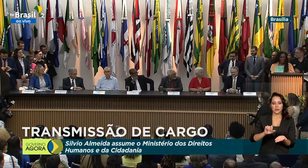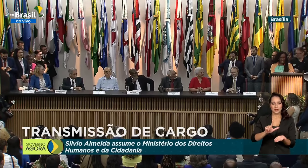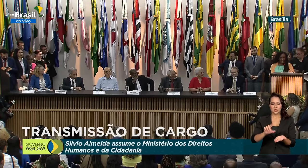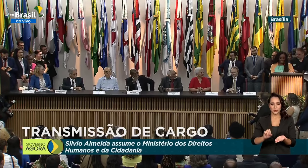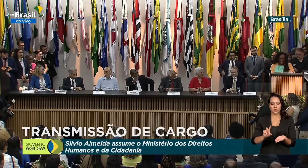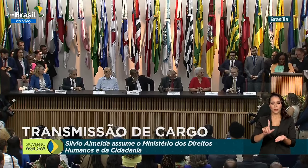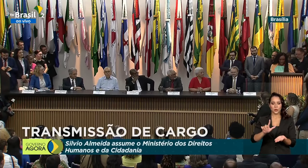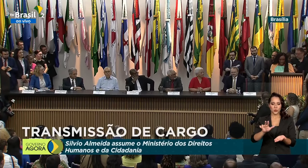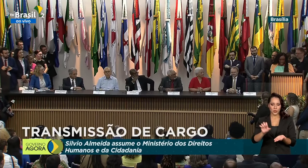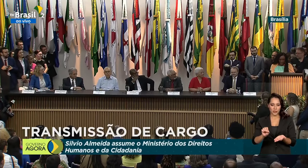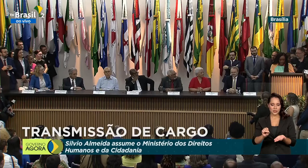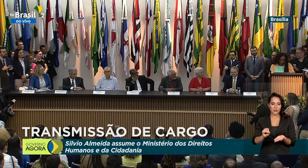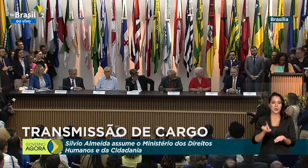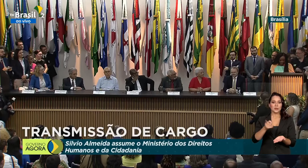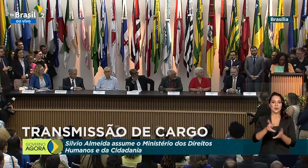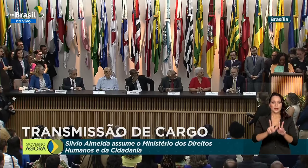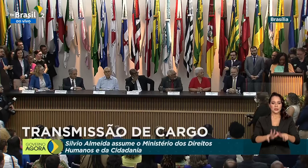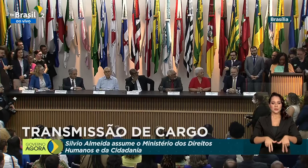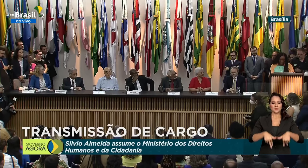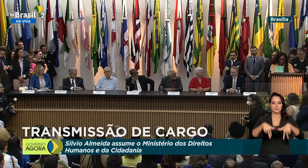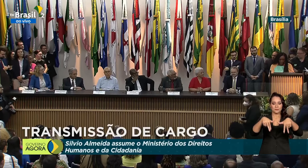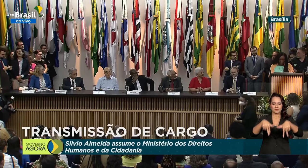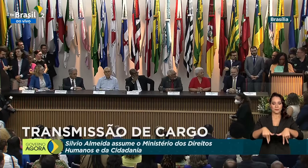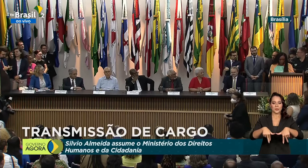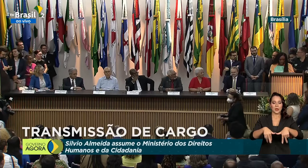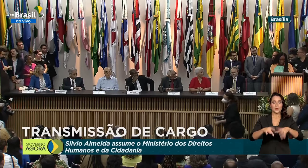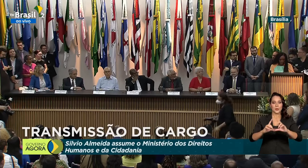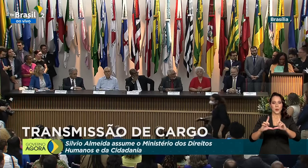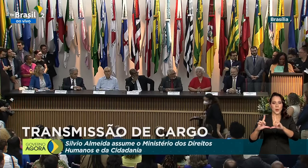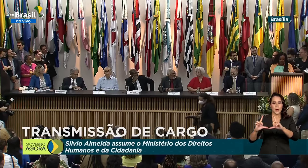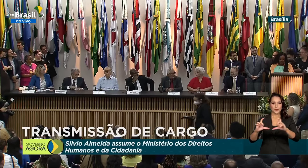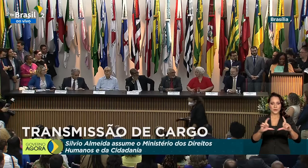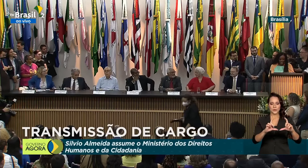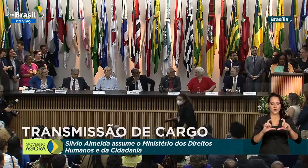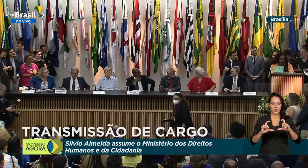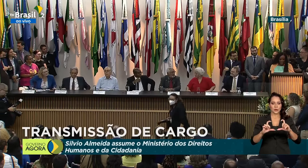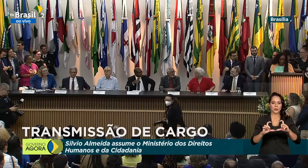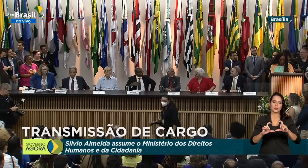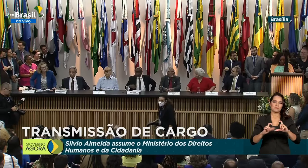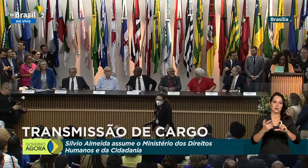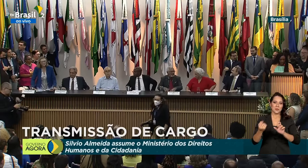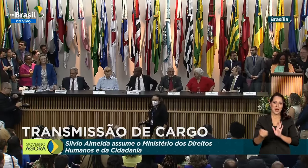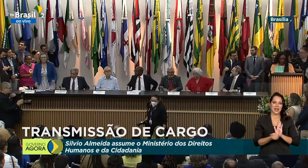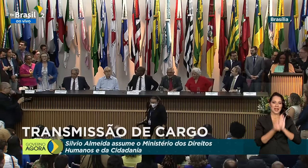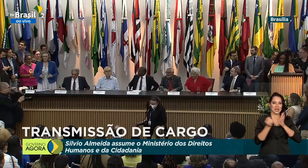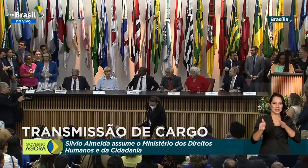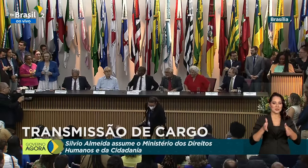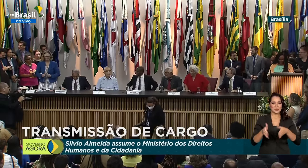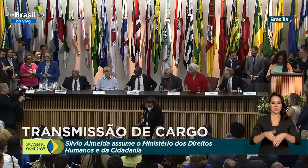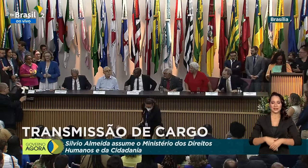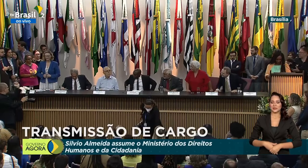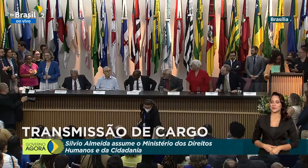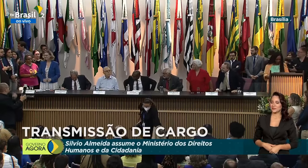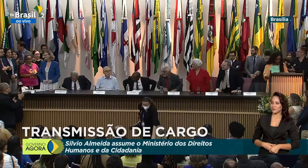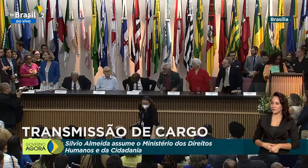Luiz Almeida para se posicionar para um registro fotográfico a fim de eternizar este momento